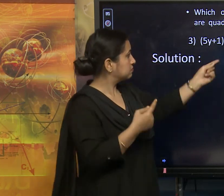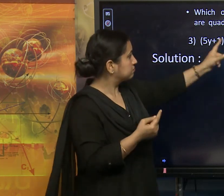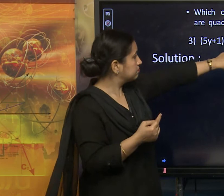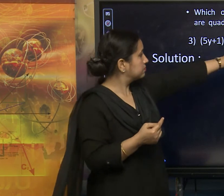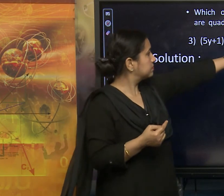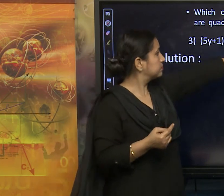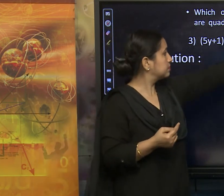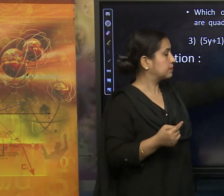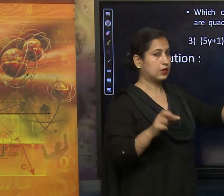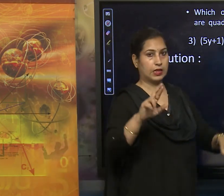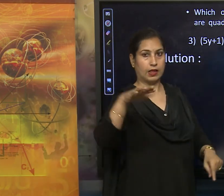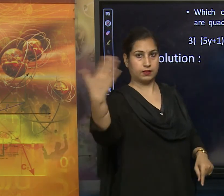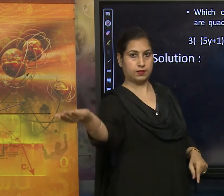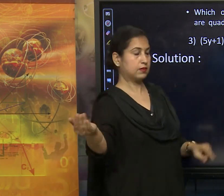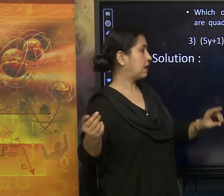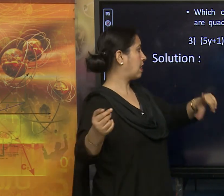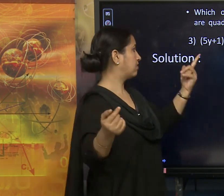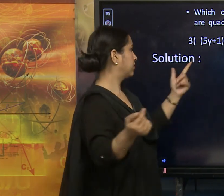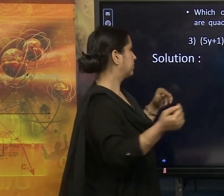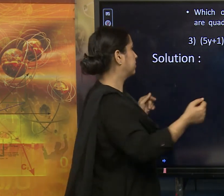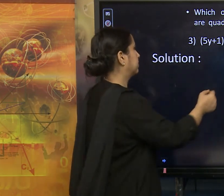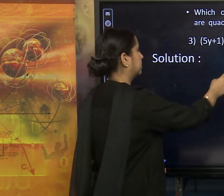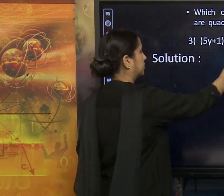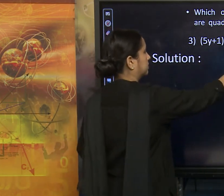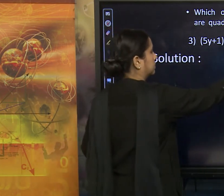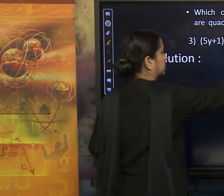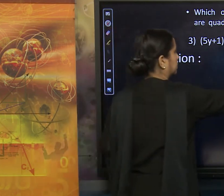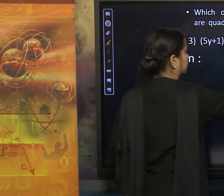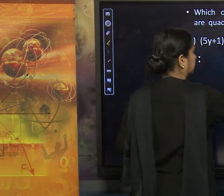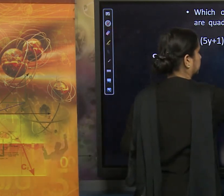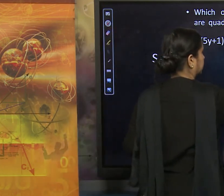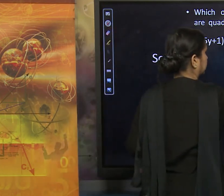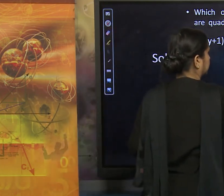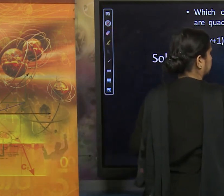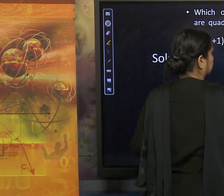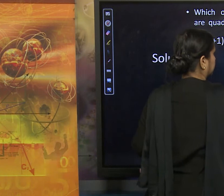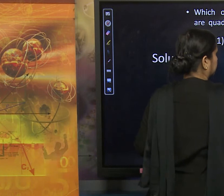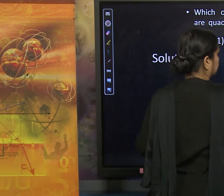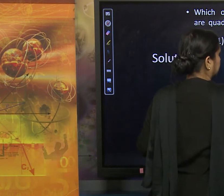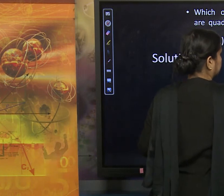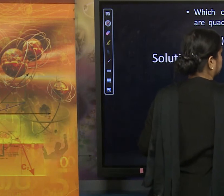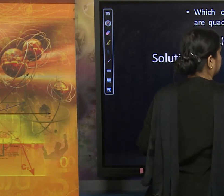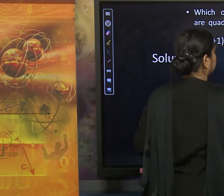और 2 ब्रैकेट के अलावा जो राइट हैंड साइड है वहाँ पर भी टर्म्स लिखी हैं। किसी भी समीकरण में